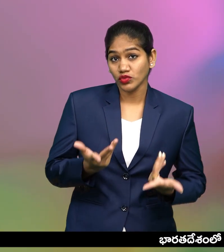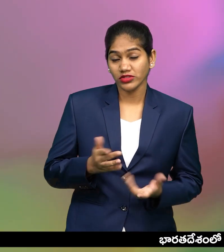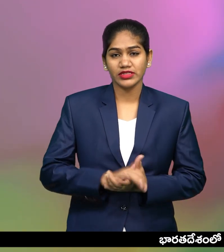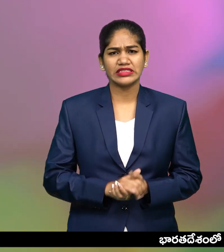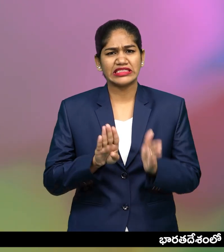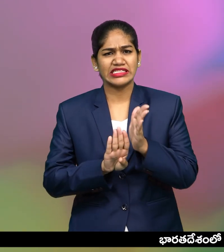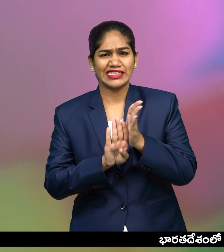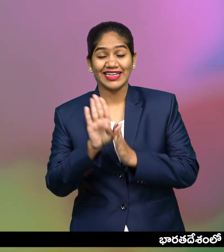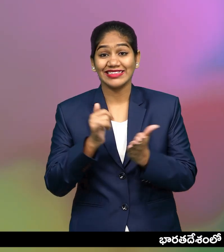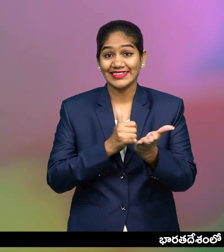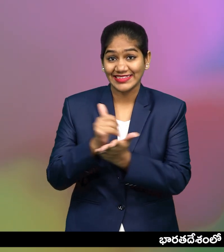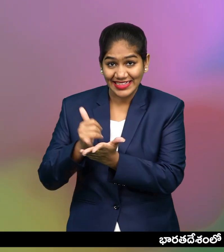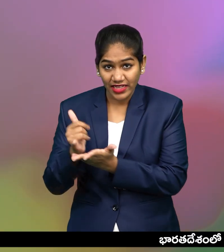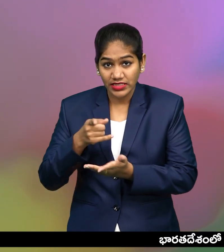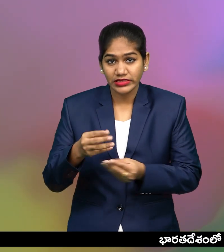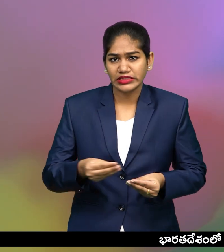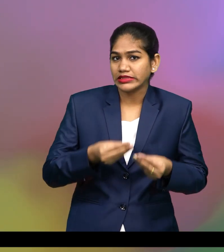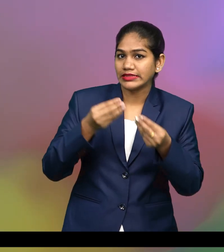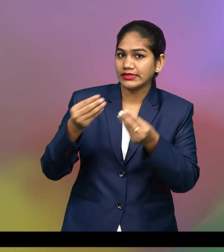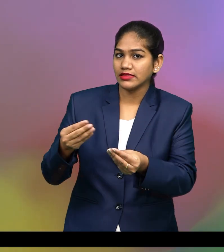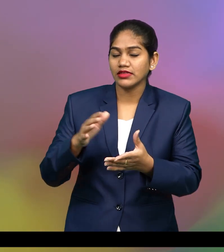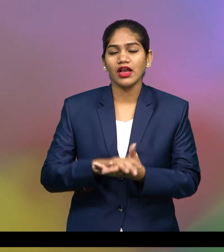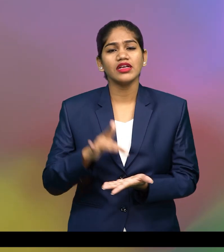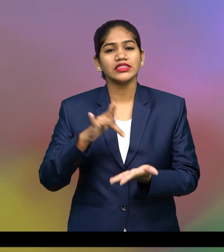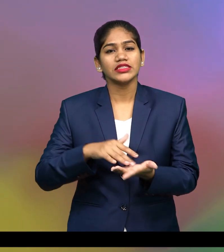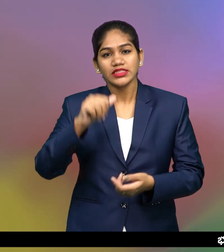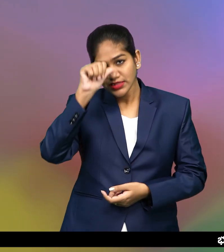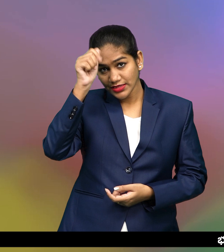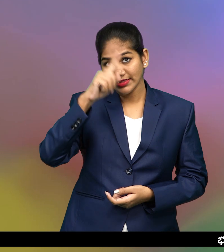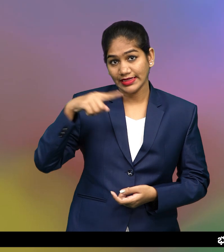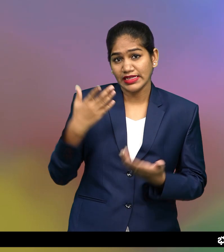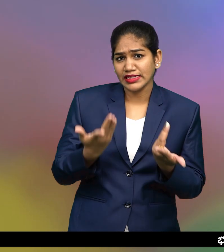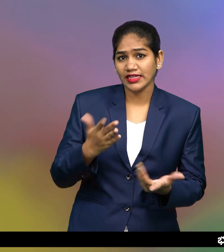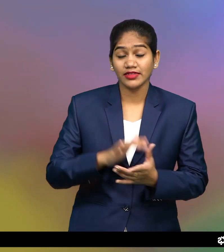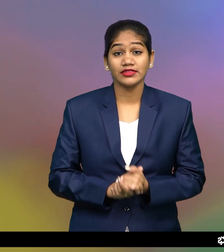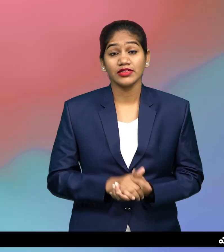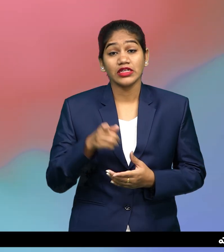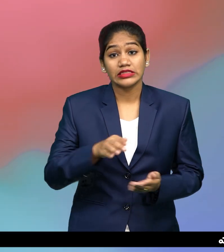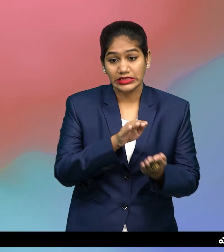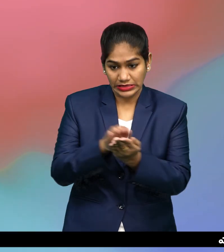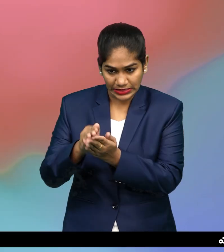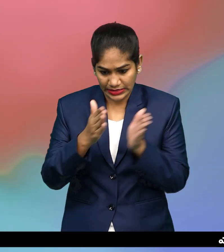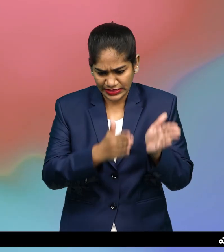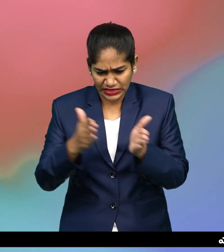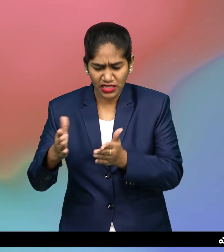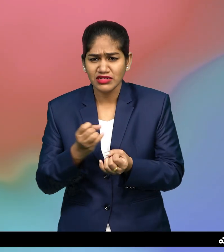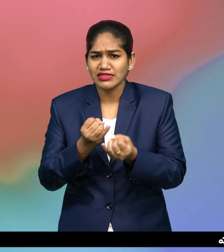భారతదేశంలో వ్యవసాయోత్పత్తి పెరుగుదలకు సాగు విస్తీర్ణం, భూమి ఉత్పాదకత, ఎరువుల వాడకం,